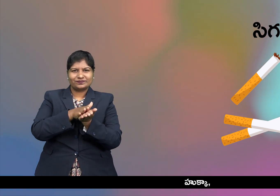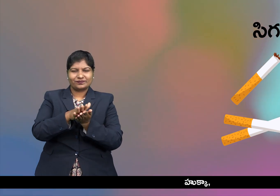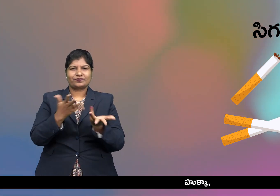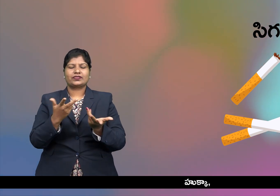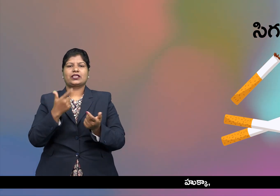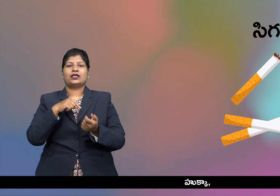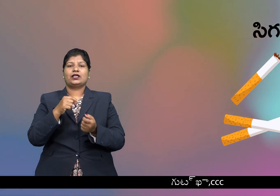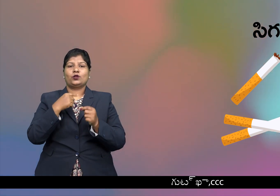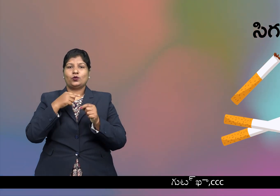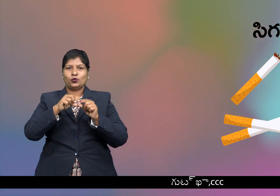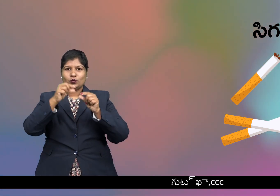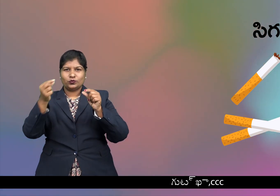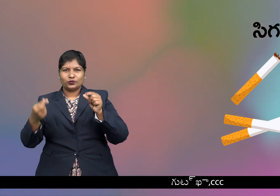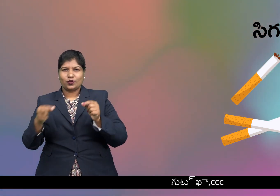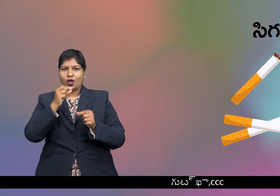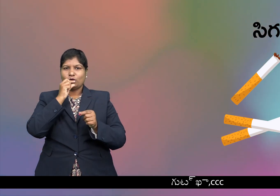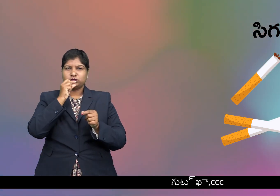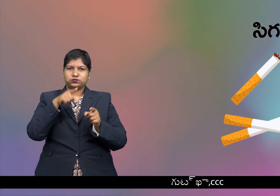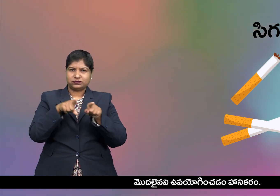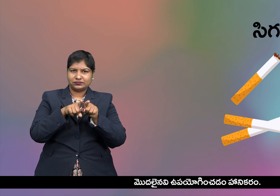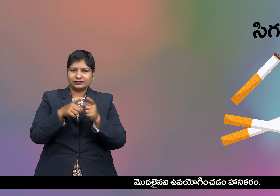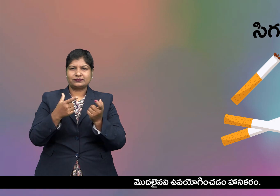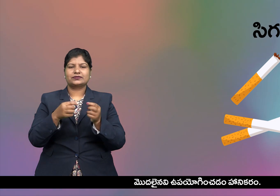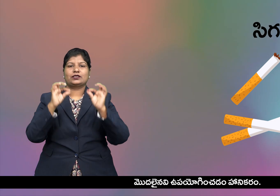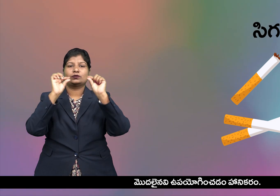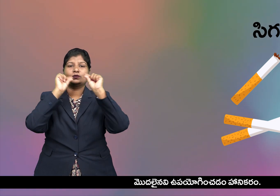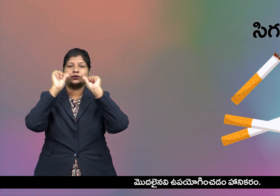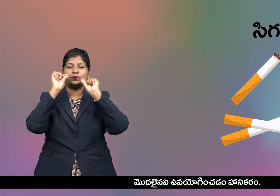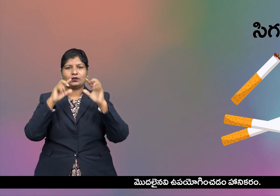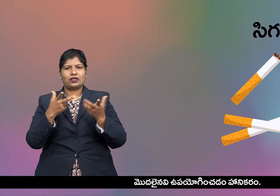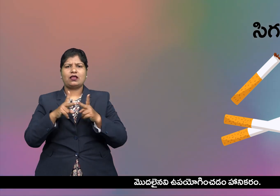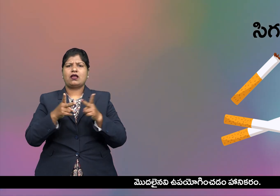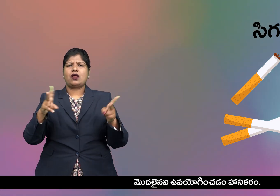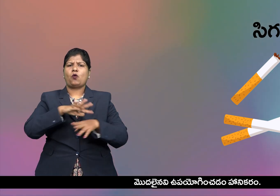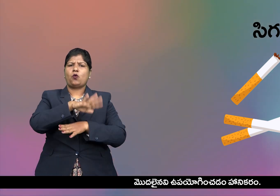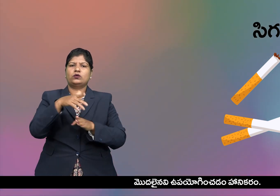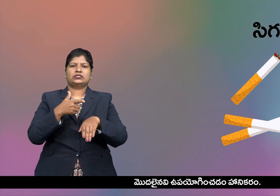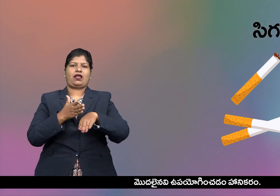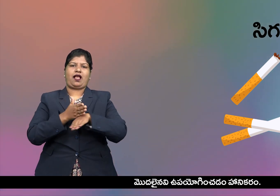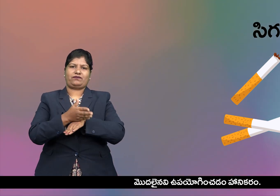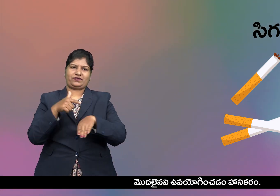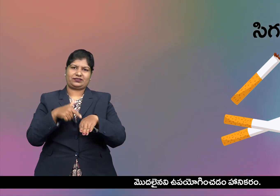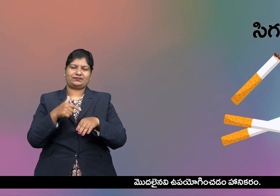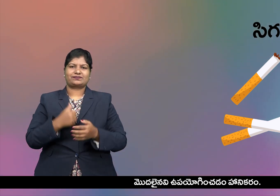హుక్కా, గుట్కా మొదలైనవి ఉపయోగించడం హానికరం.